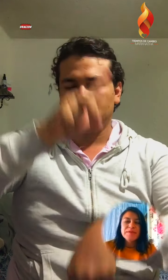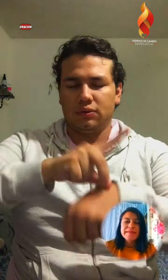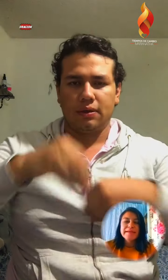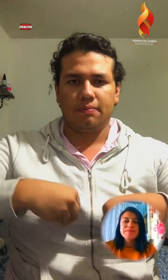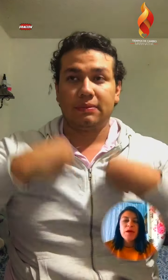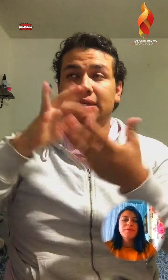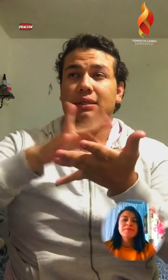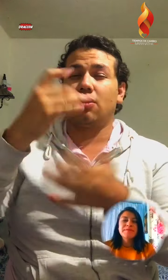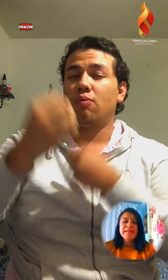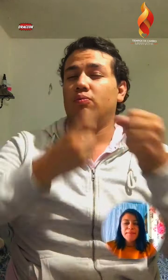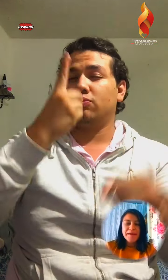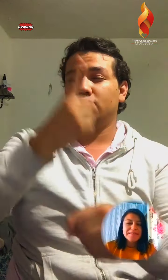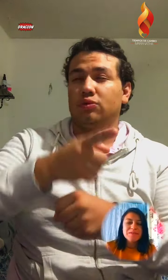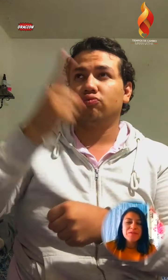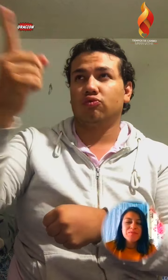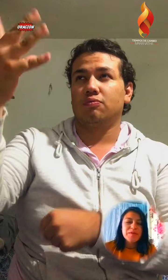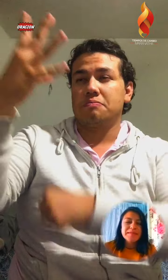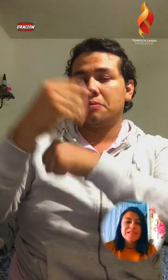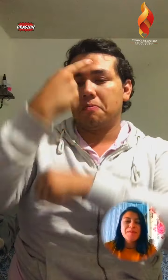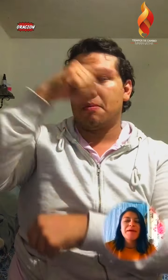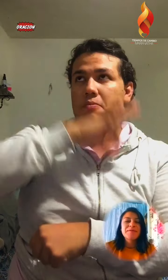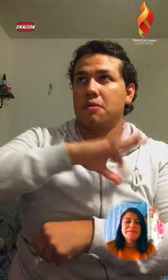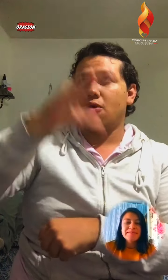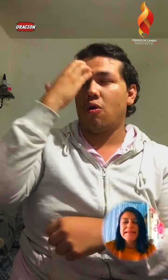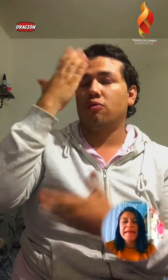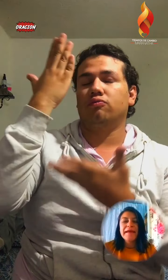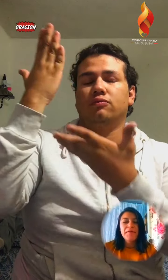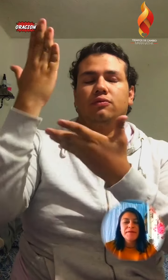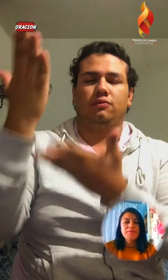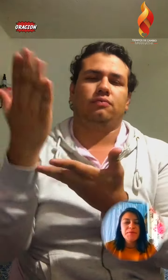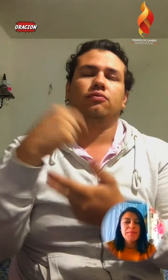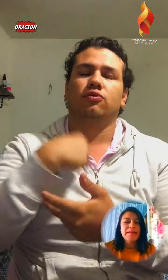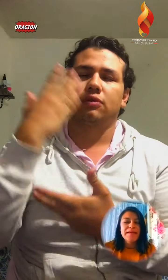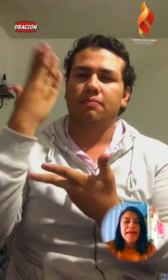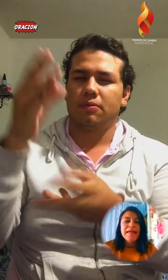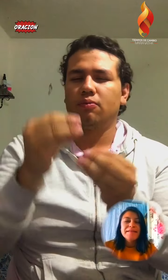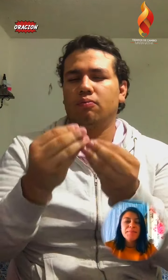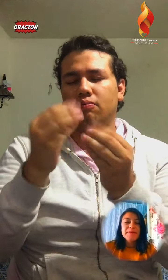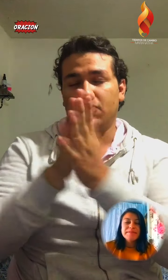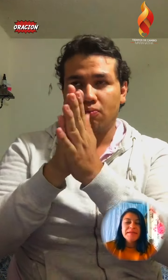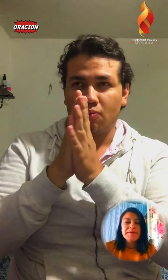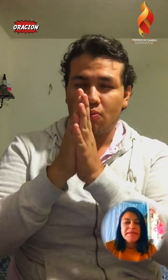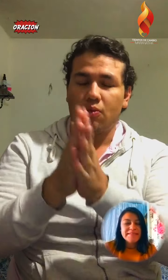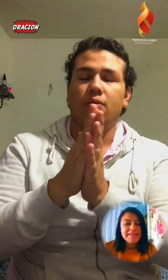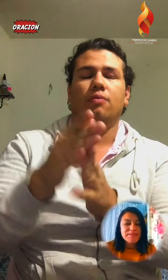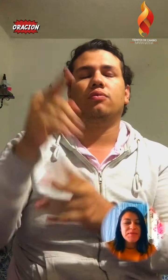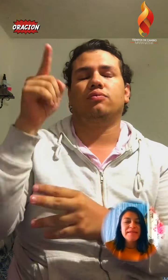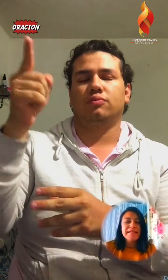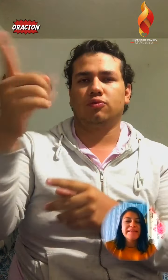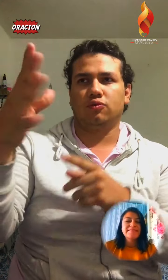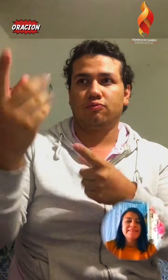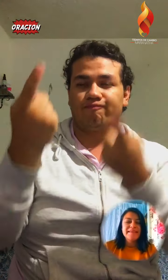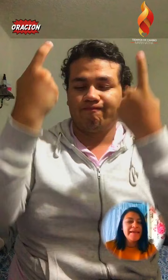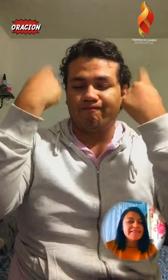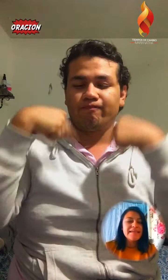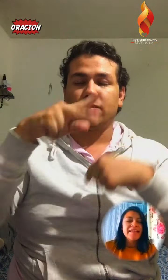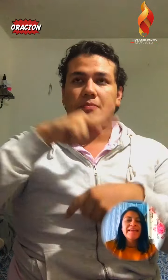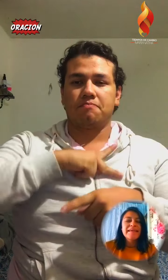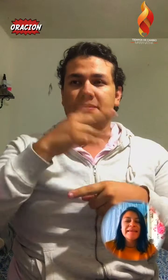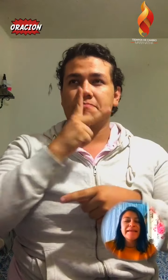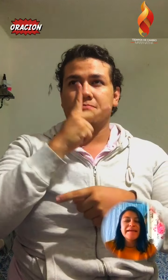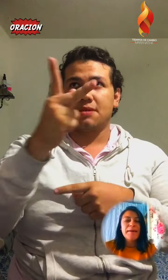Gracias porque es una oportunidad más que tú nos permites para conocerte y alabar tu nombre. Te pido, Señor, que seas tú quien guíe esta